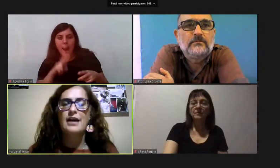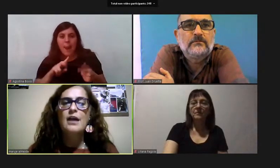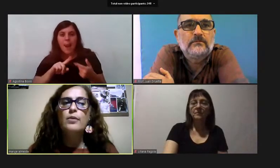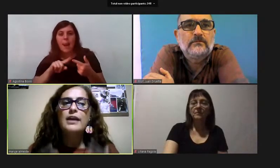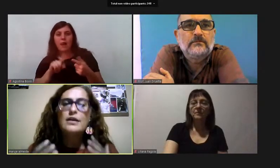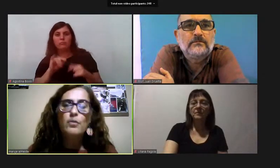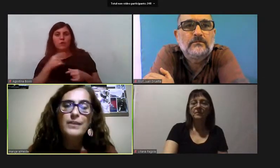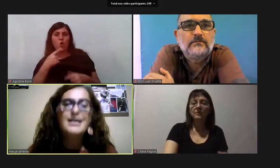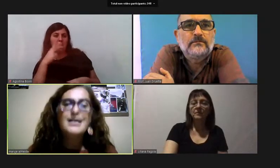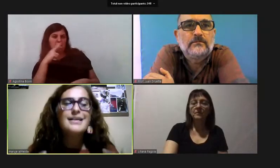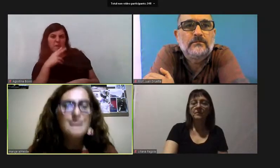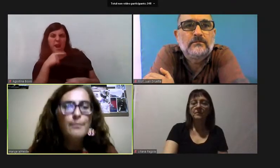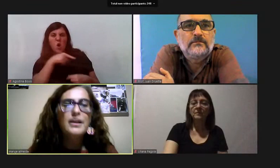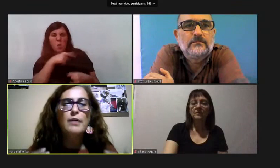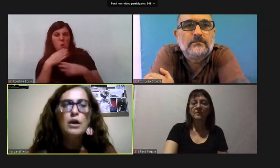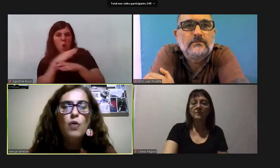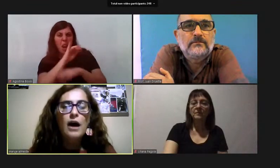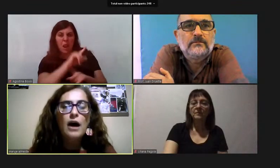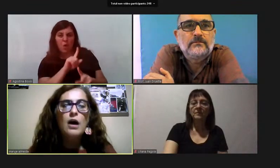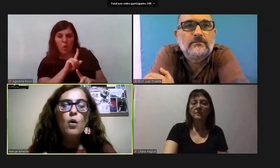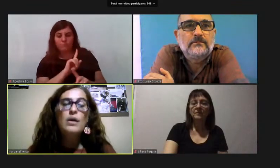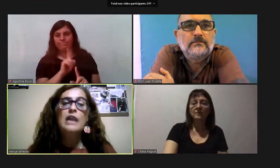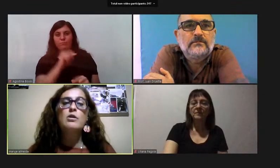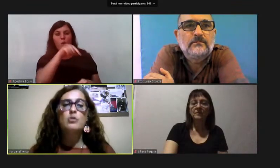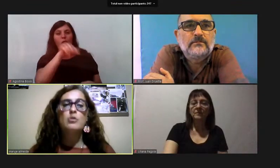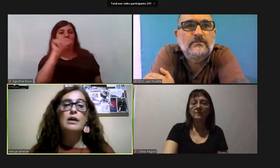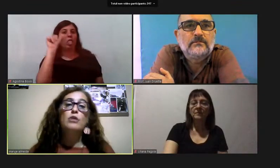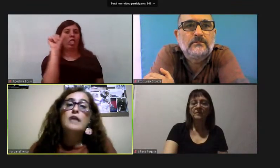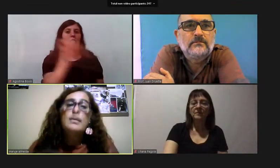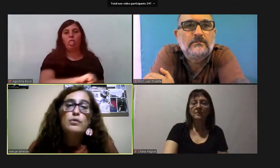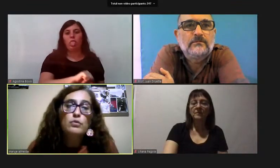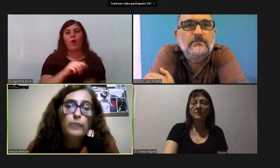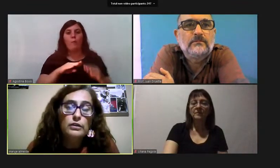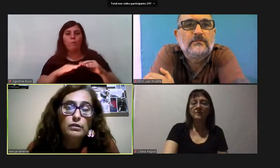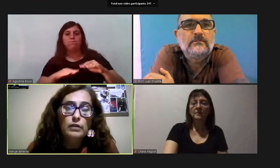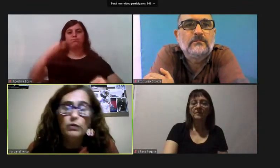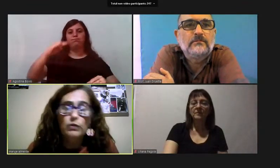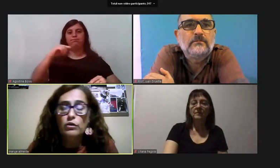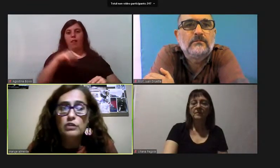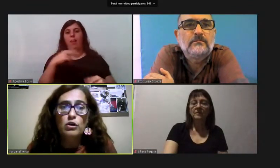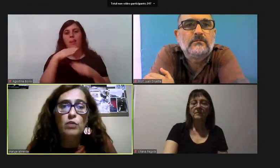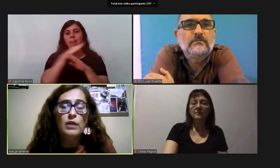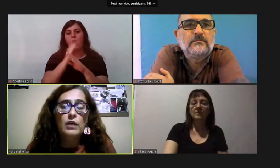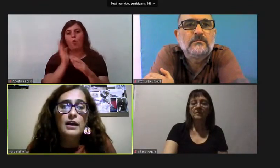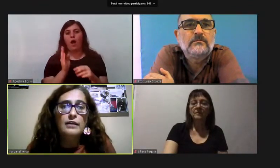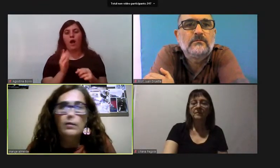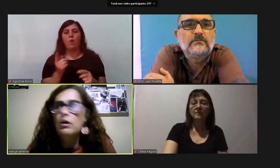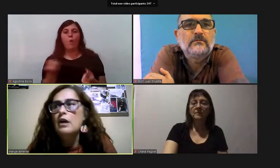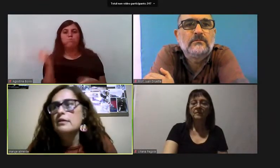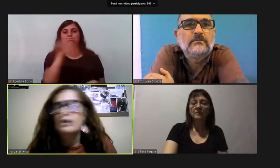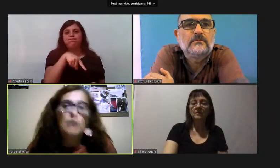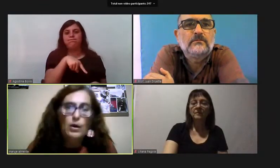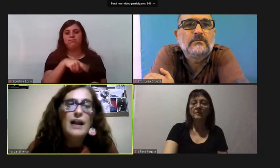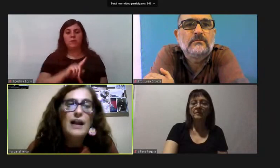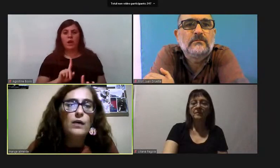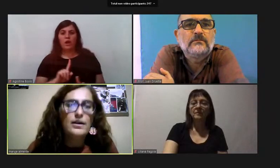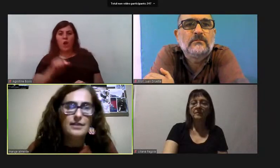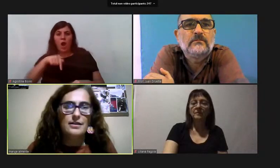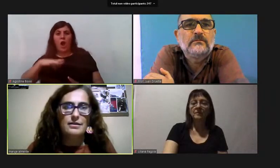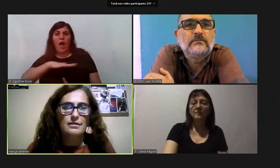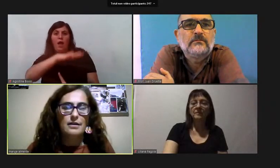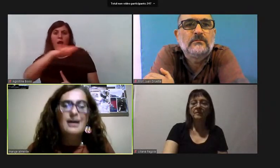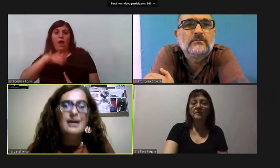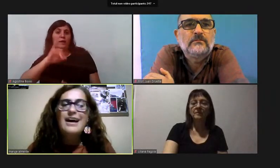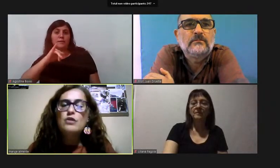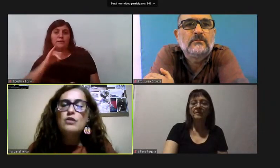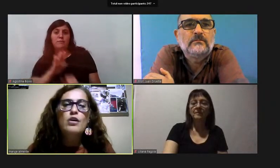sospecha, porque la sospecha siempre devalúa una lengua sobre la otra y, por supuesto, en un contexto en el que estamos, se devalúa la lengua de